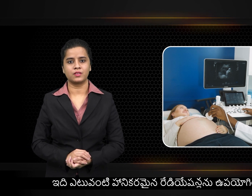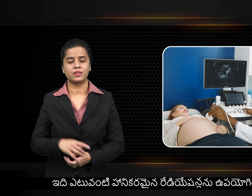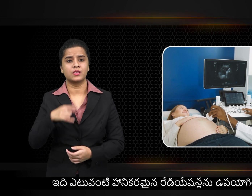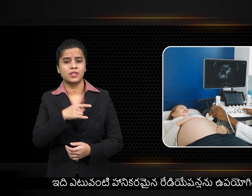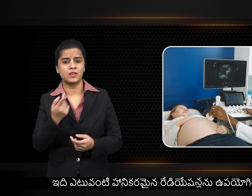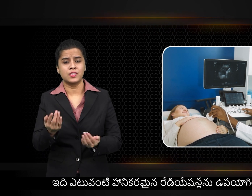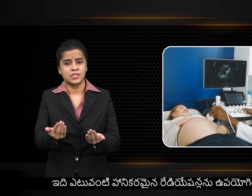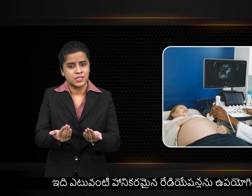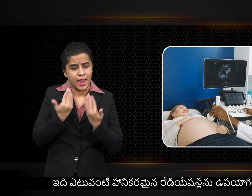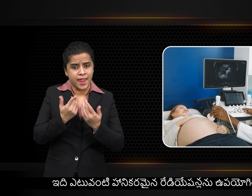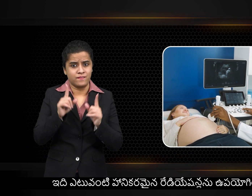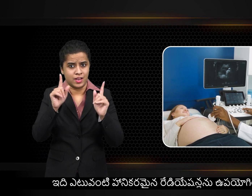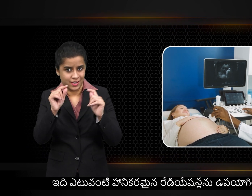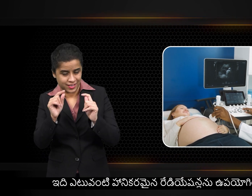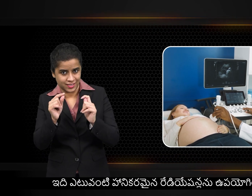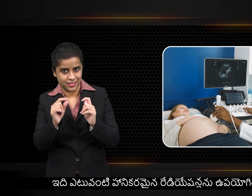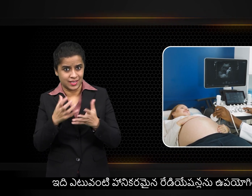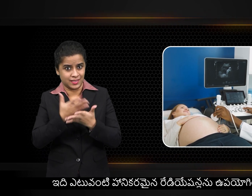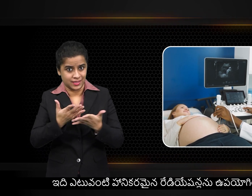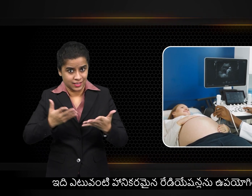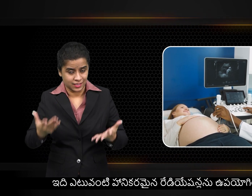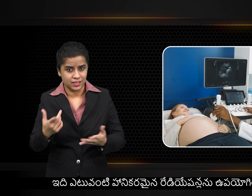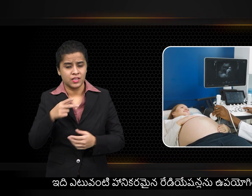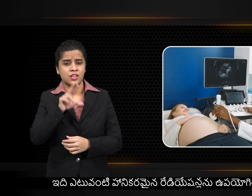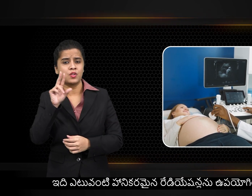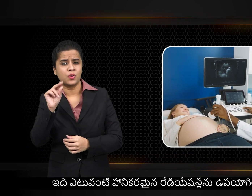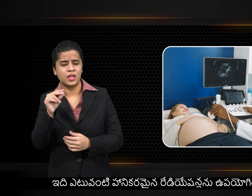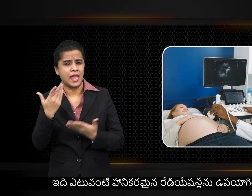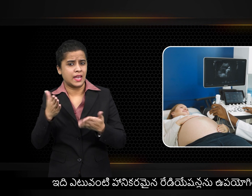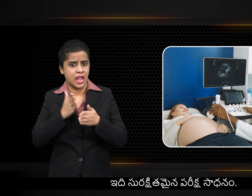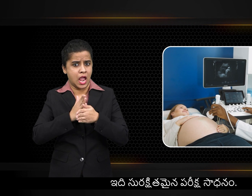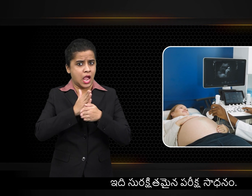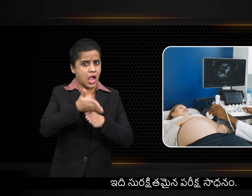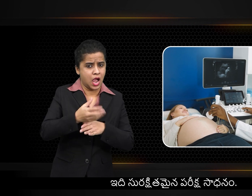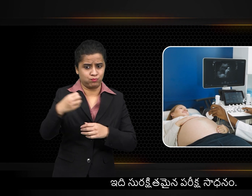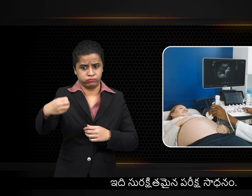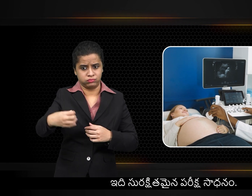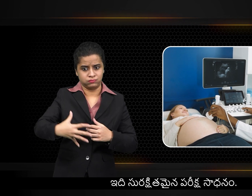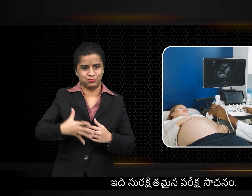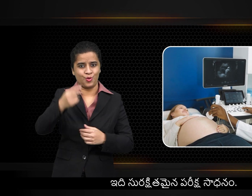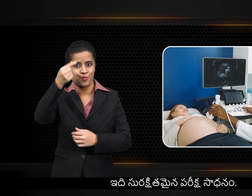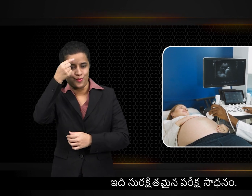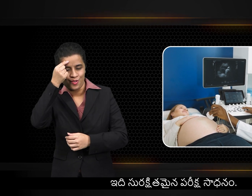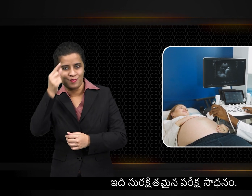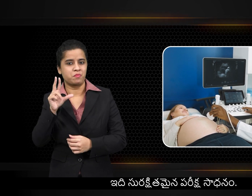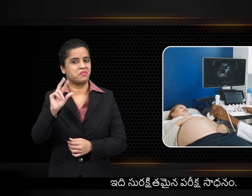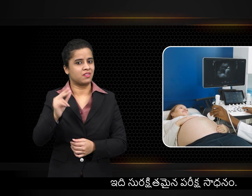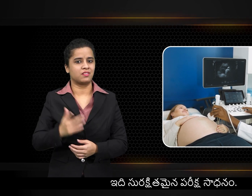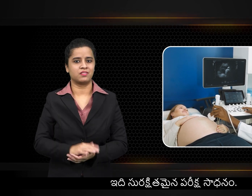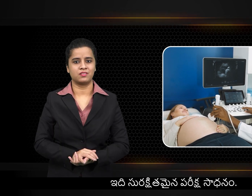ఇది ఎటువంటి హానికరమైన రేడియేషన్లను ఉపయోగించనందున ఇది సురక్షితమైన పరీక్ష